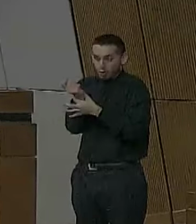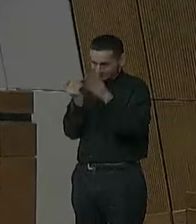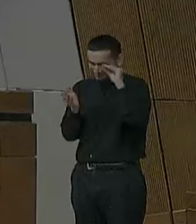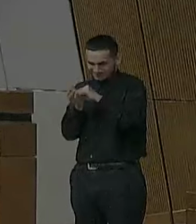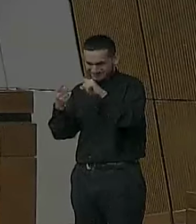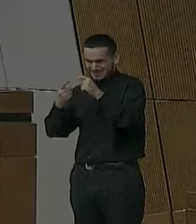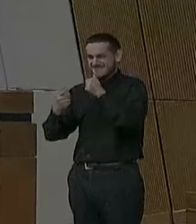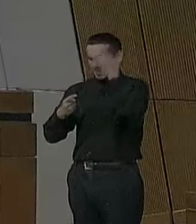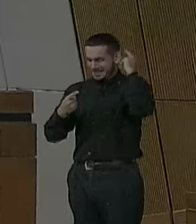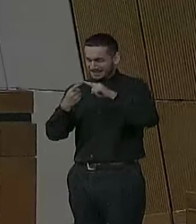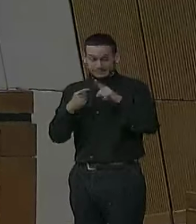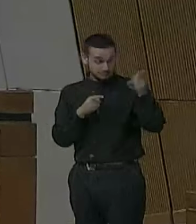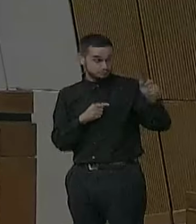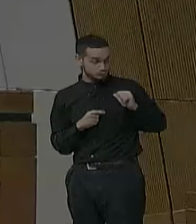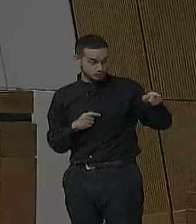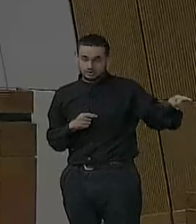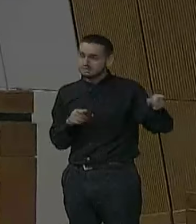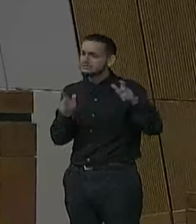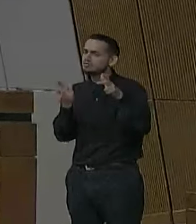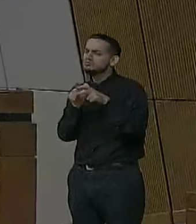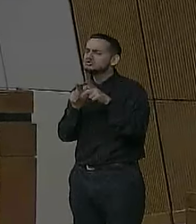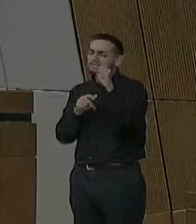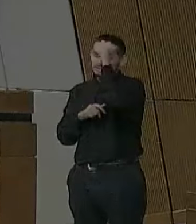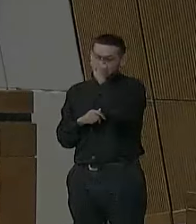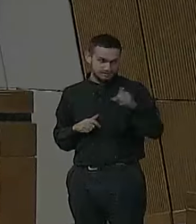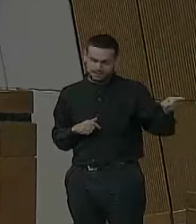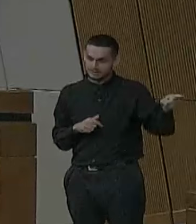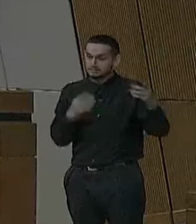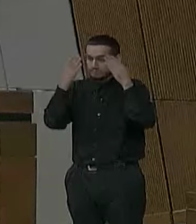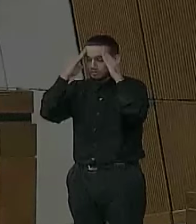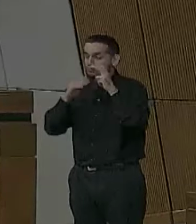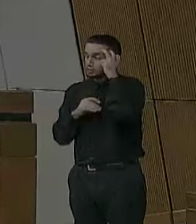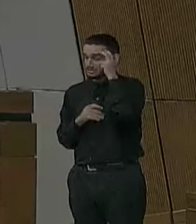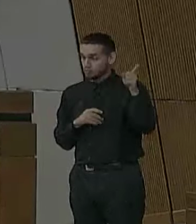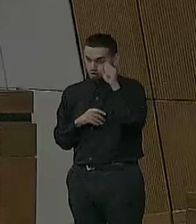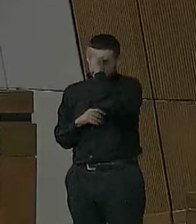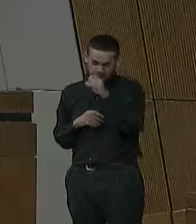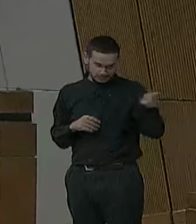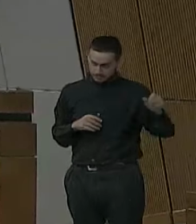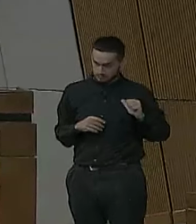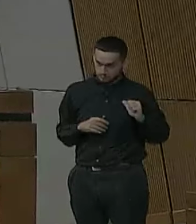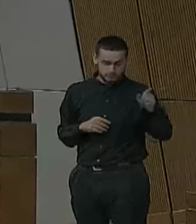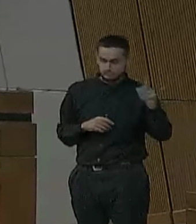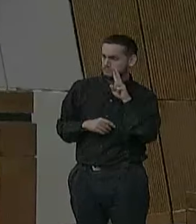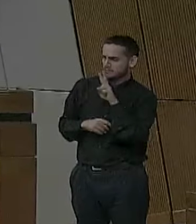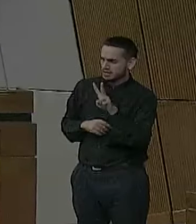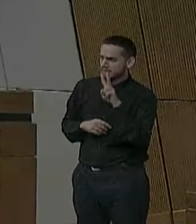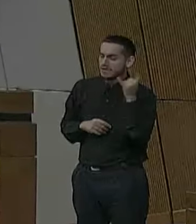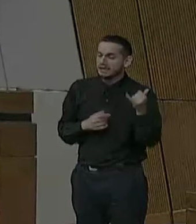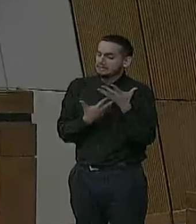como comisionada en CENADIS, ella es de Relaciones Exteriores, y está como psicóloga adolescente en CENADIS. Entonces, ahí vemos nosotros su